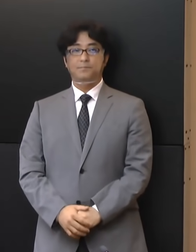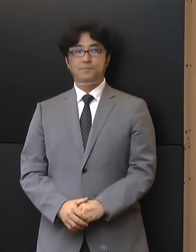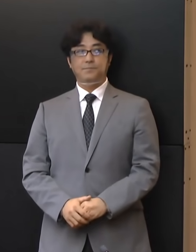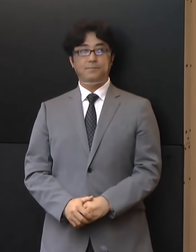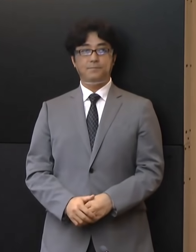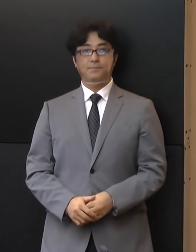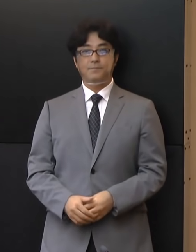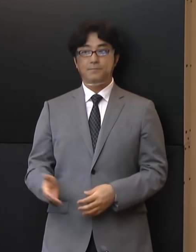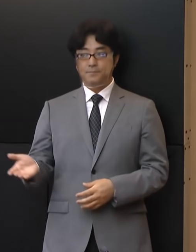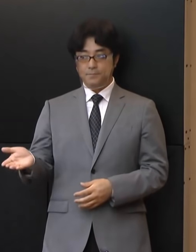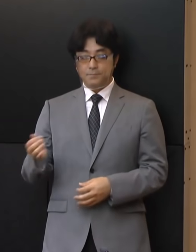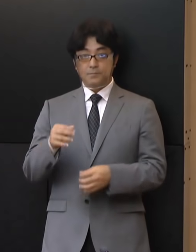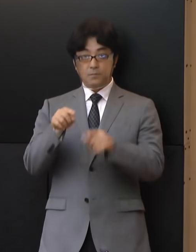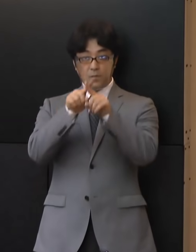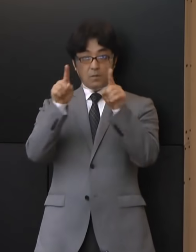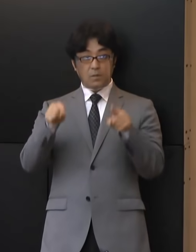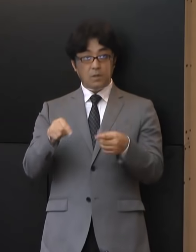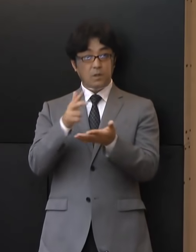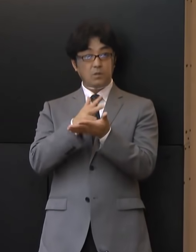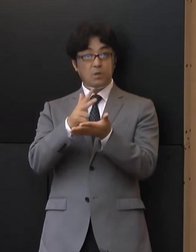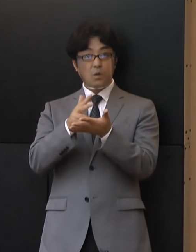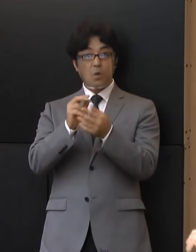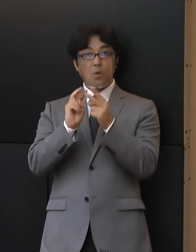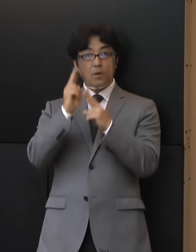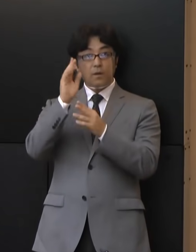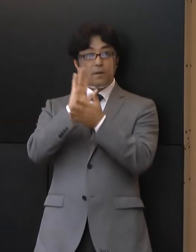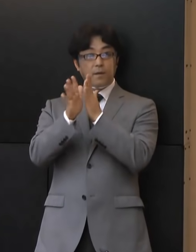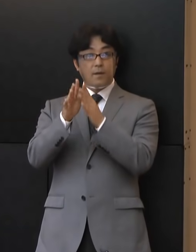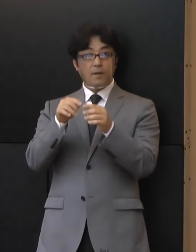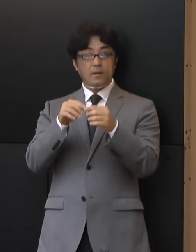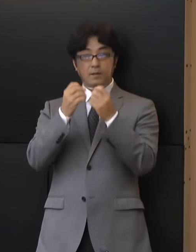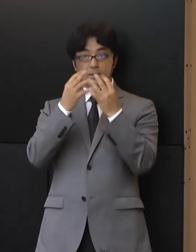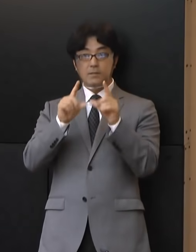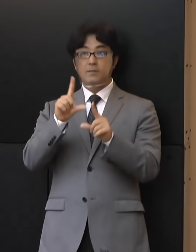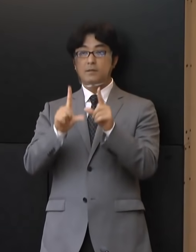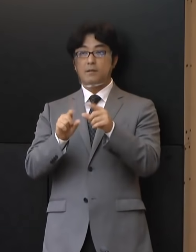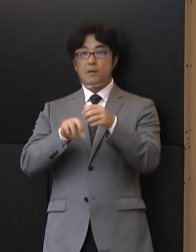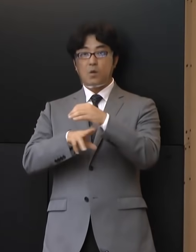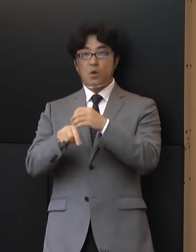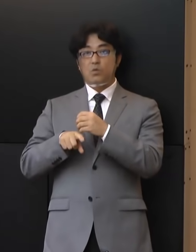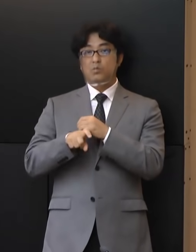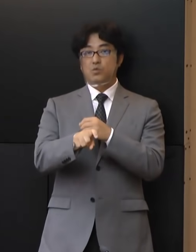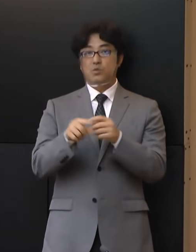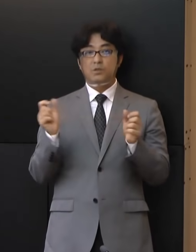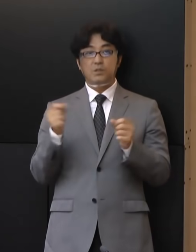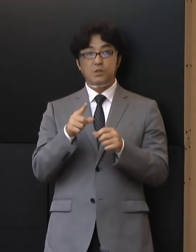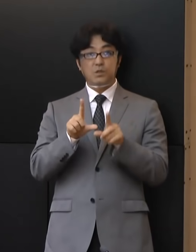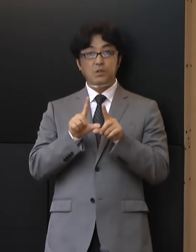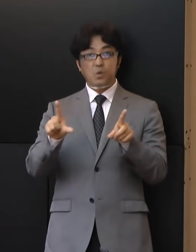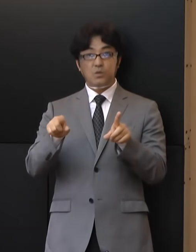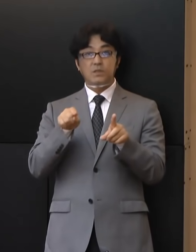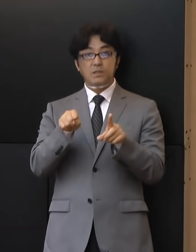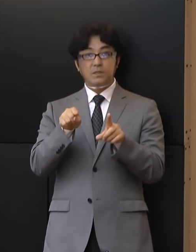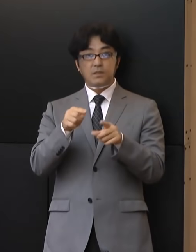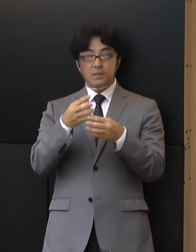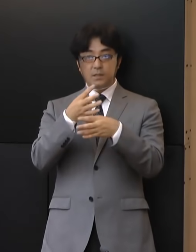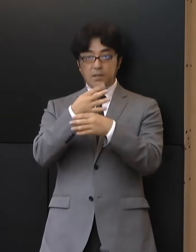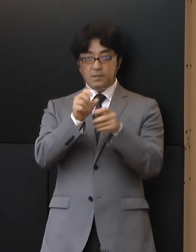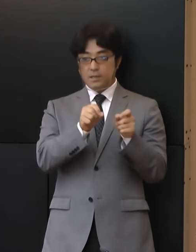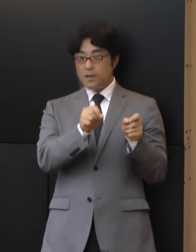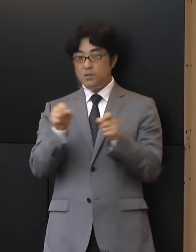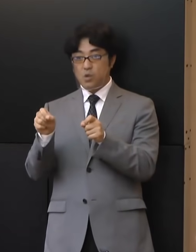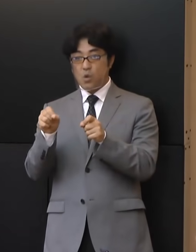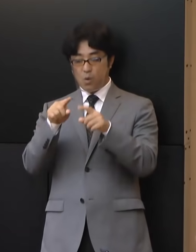はい、お手元に沖縄県の新型コロナウイルス感染症緊急事態措置の延長についてという一枚紙がござい